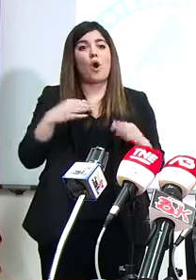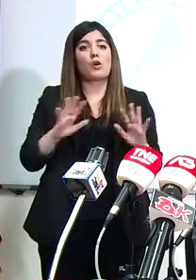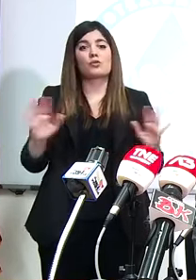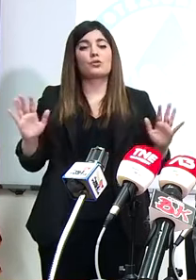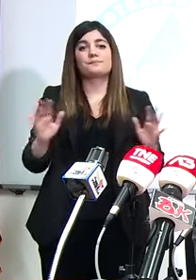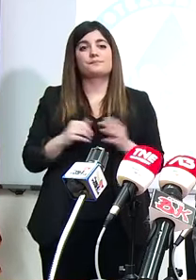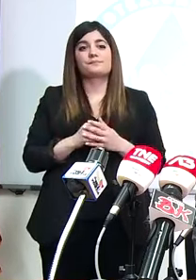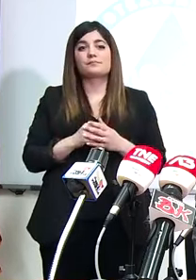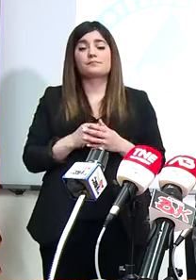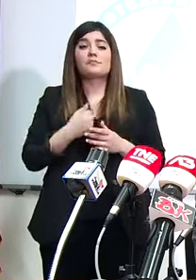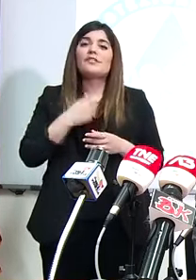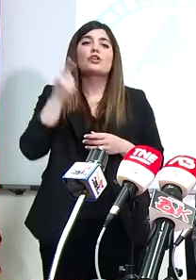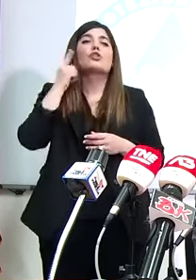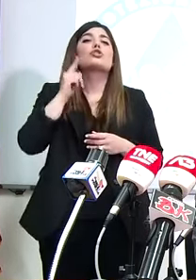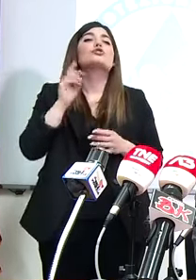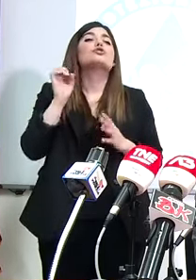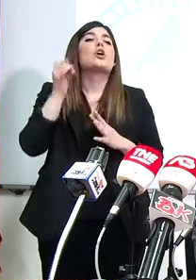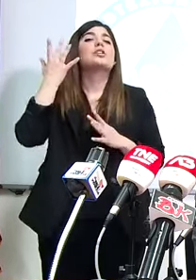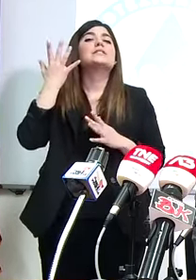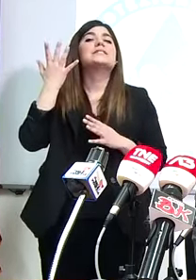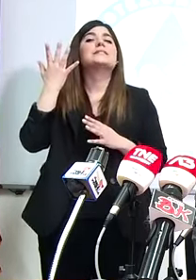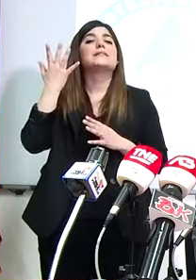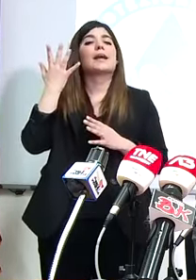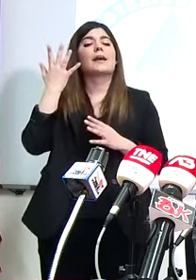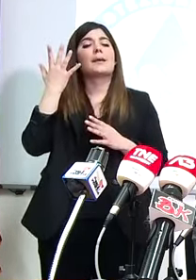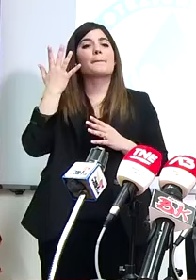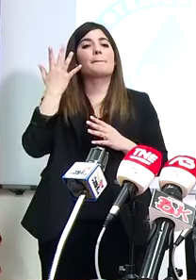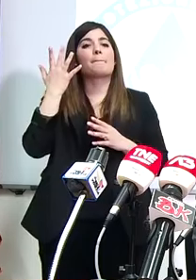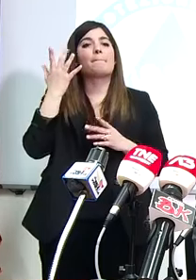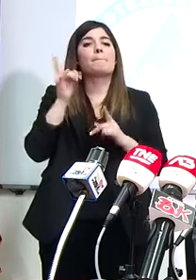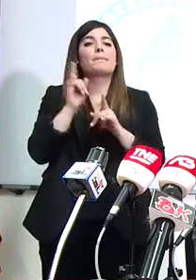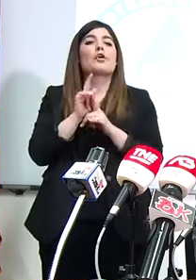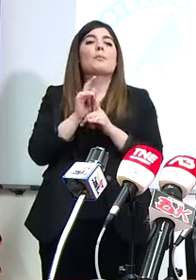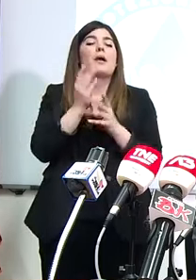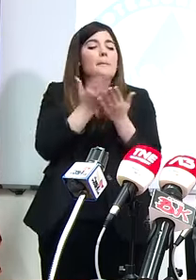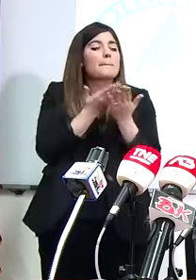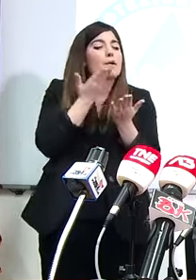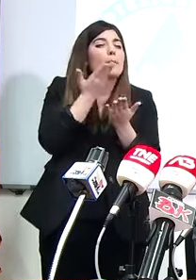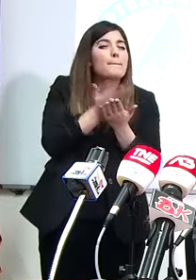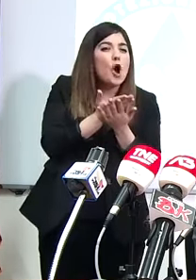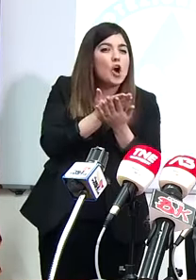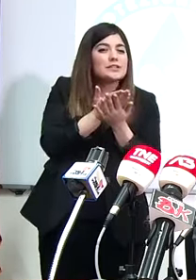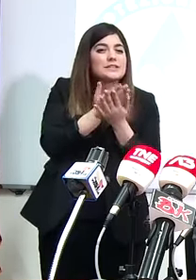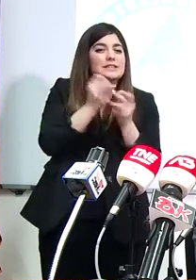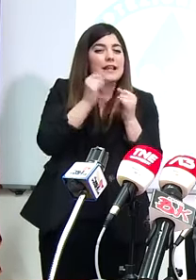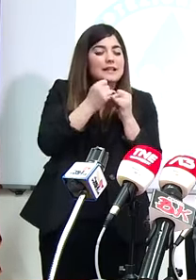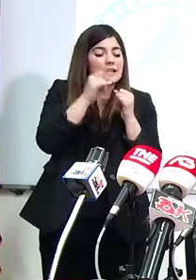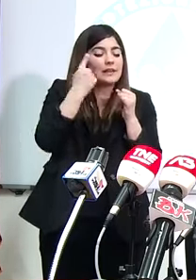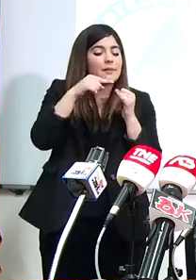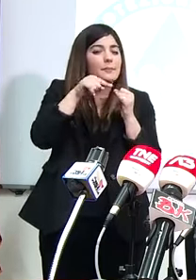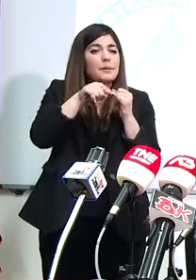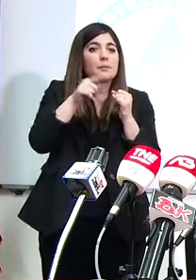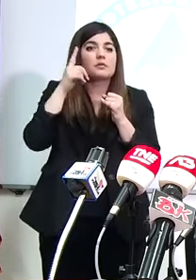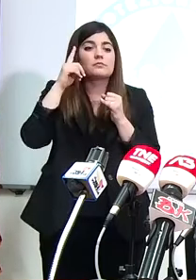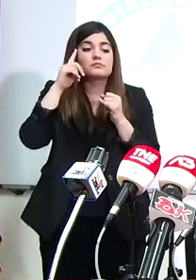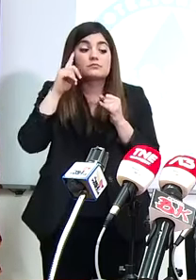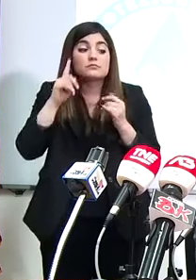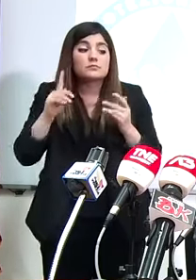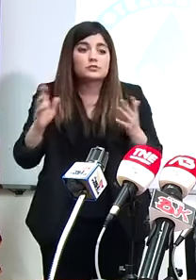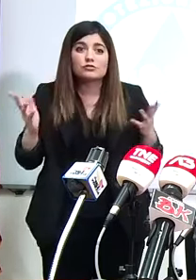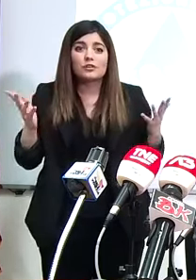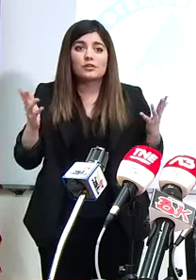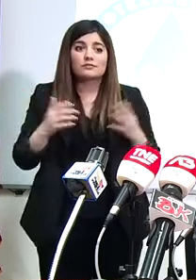formulare diciamo una una simile proposta dettagliando la così non lo so ma è bene che io non lo sappiano